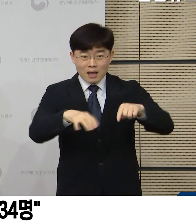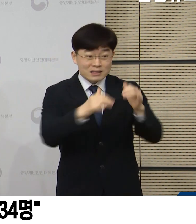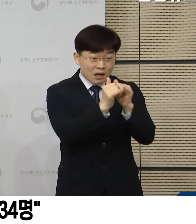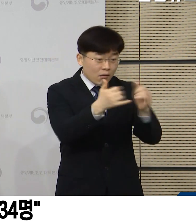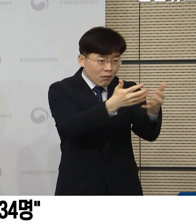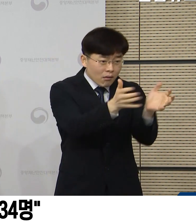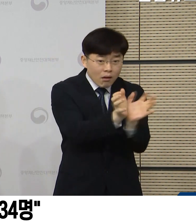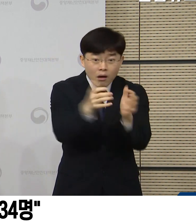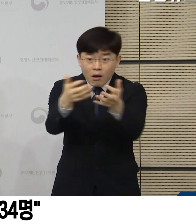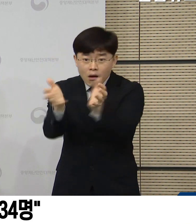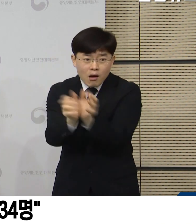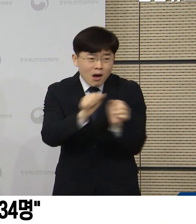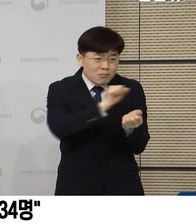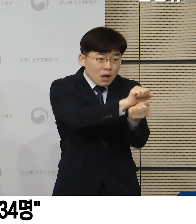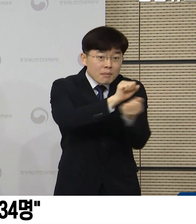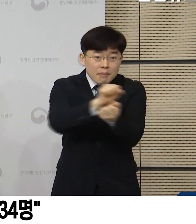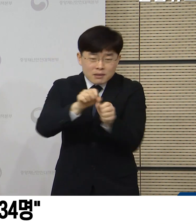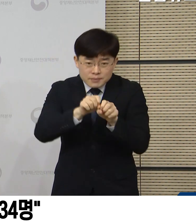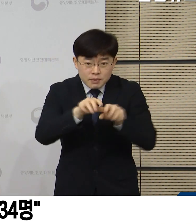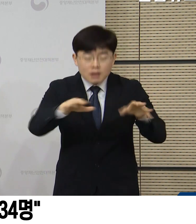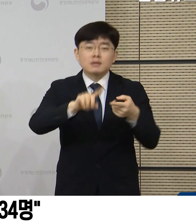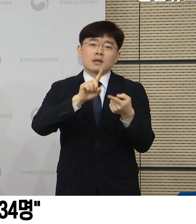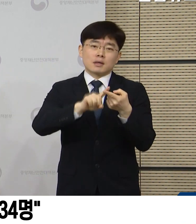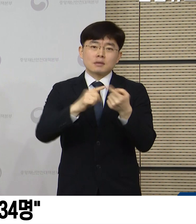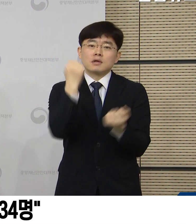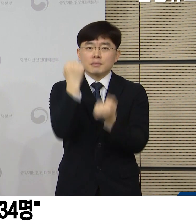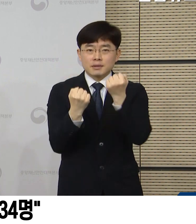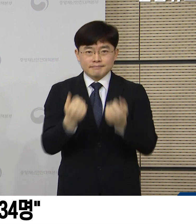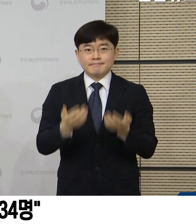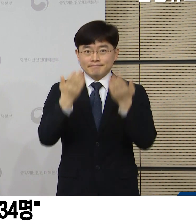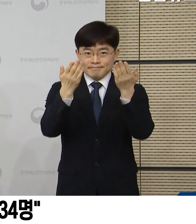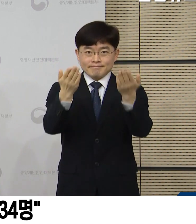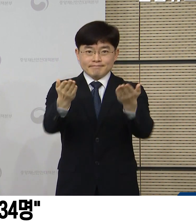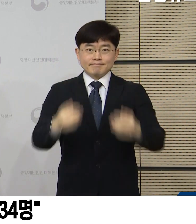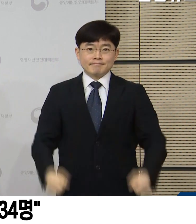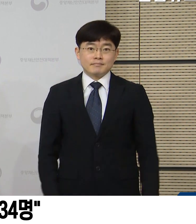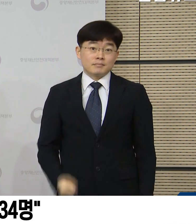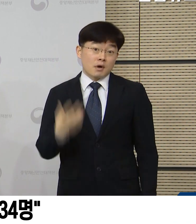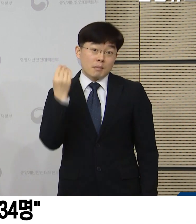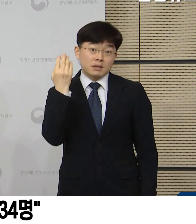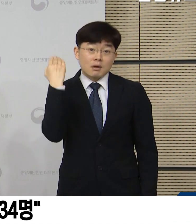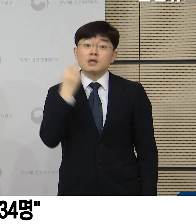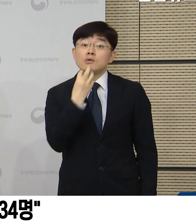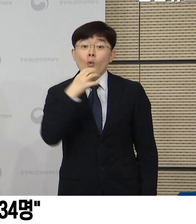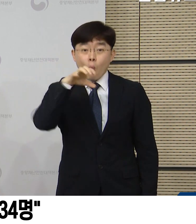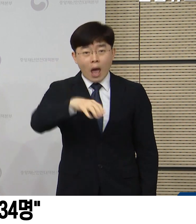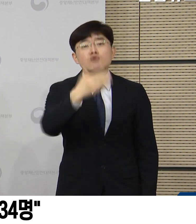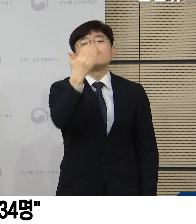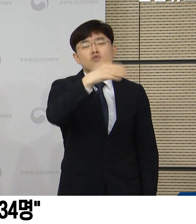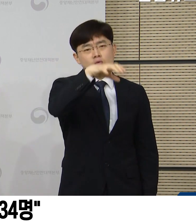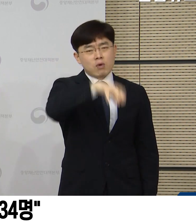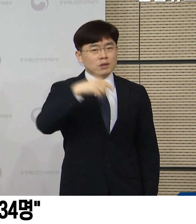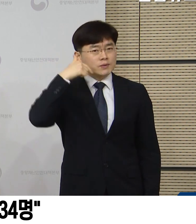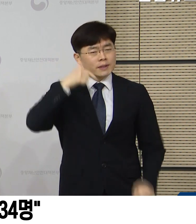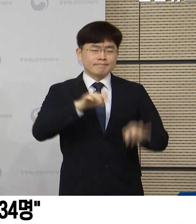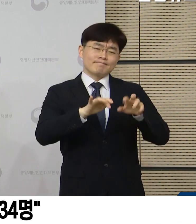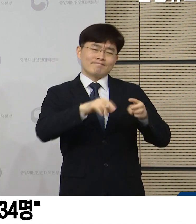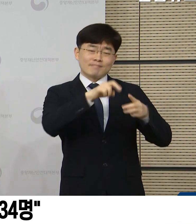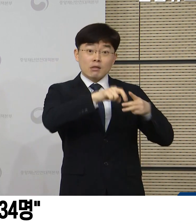사례를 중심으로 방역 조치 상황을 설명드리겠습니다. 최근 서울 구로 지역 콜센터에서